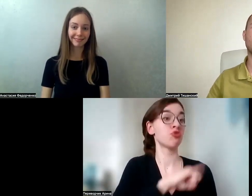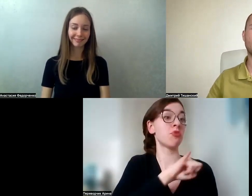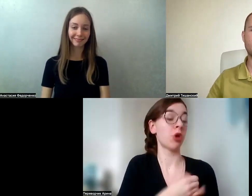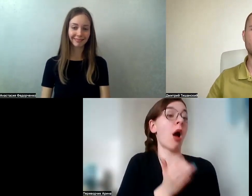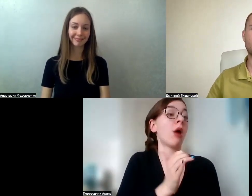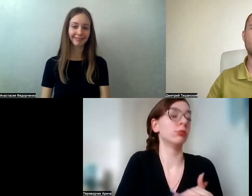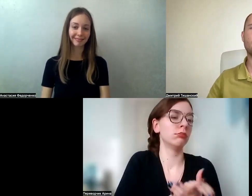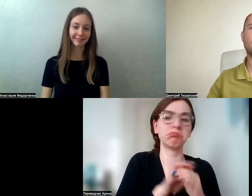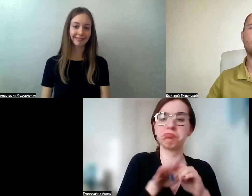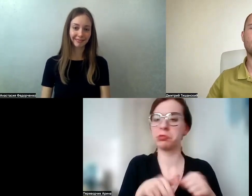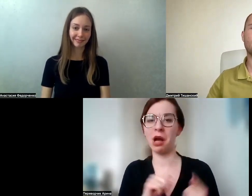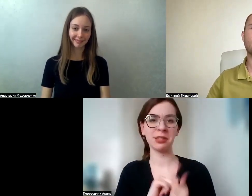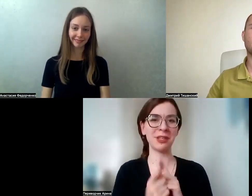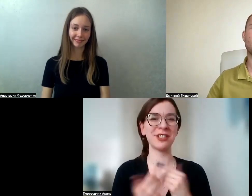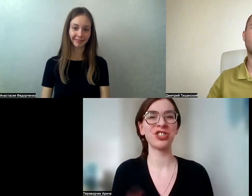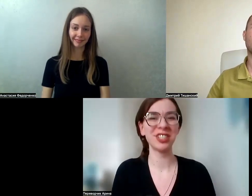познакомилась с суперджампом?